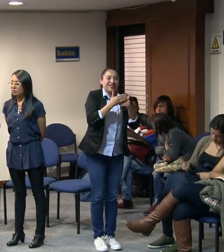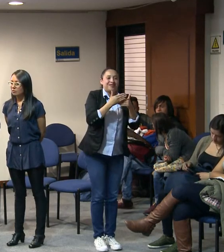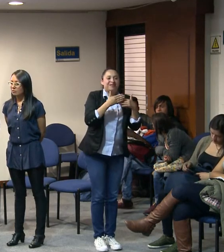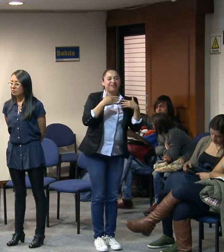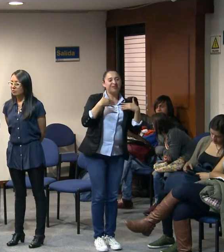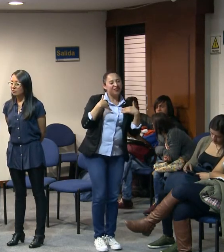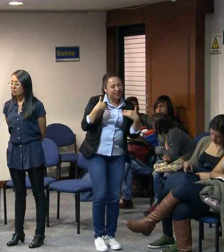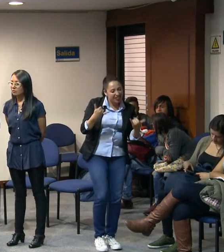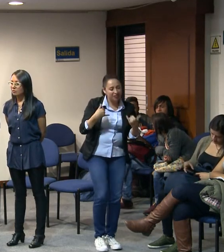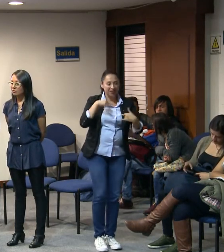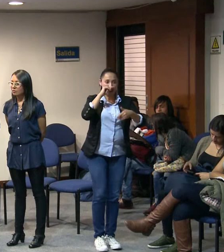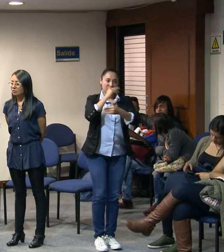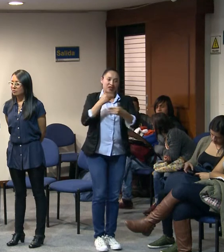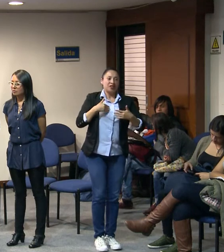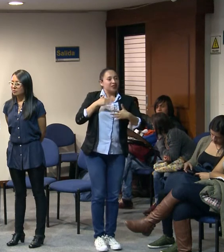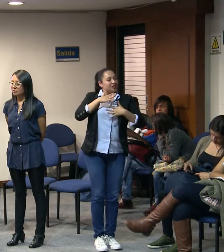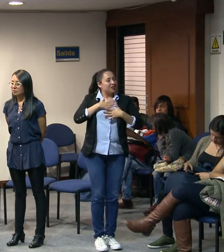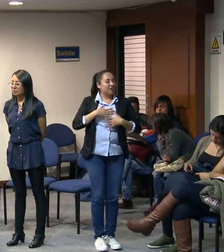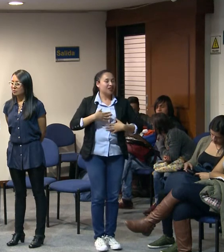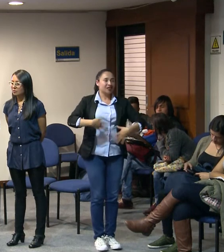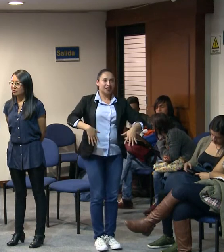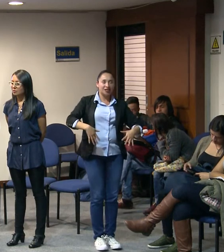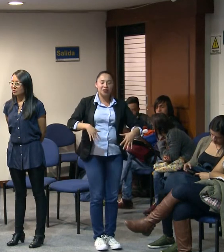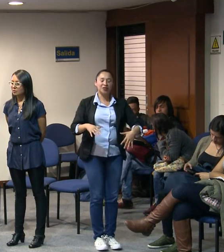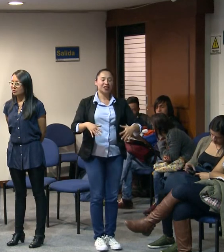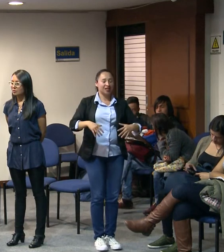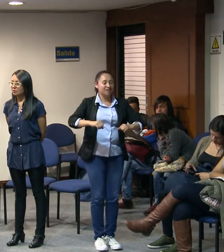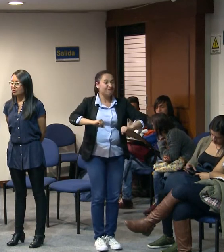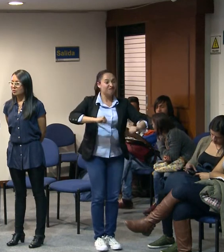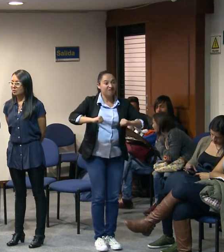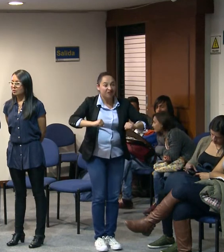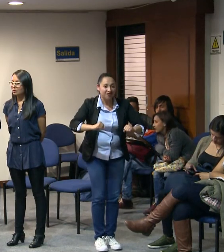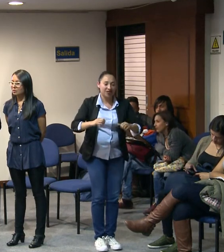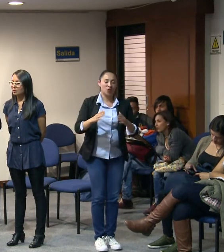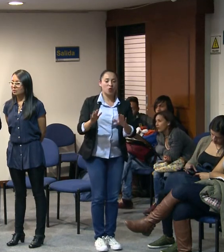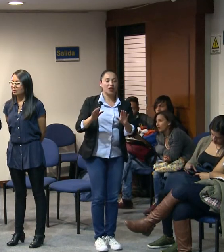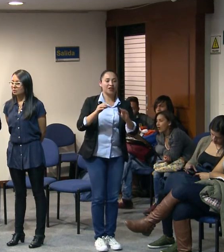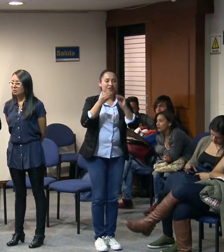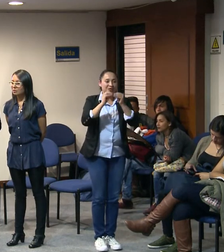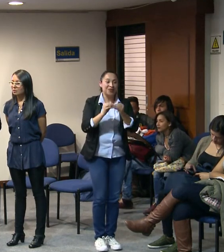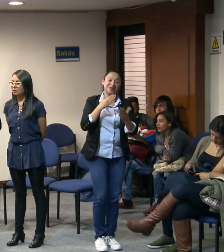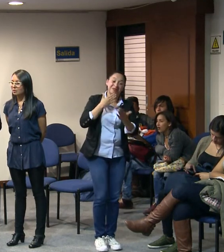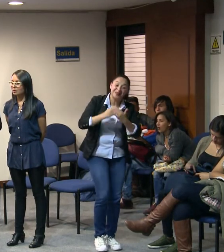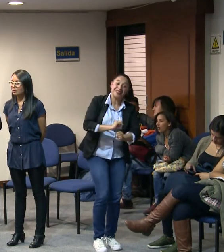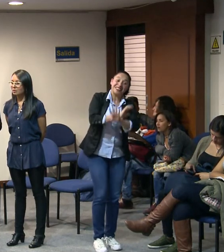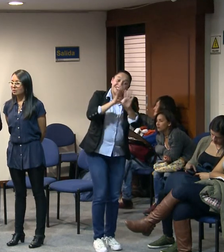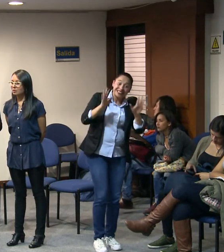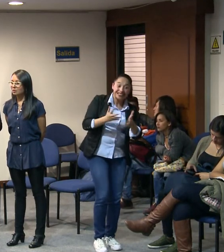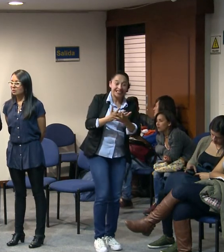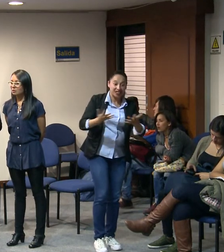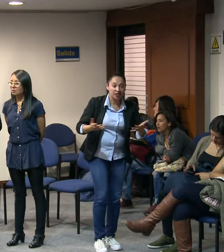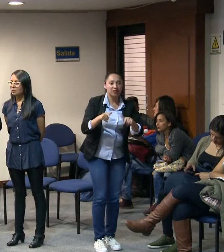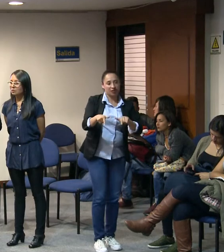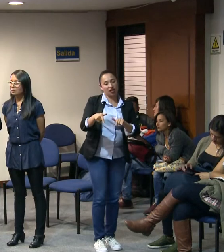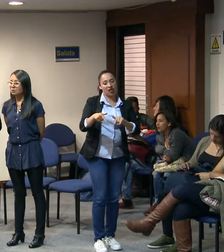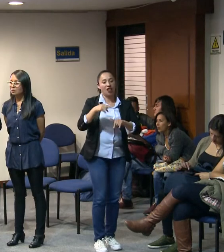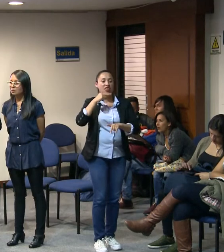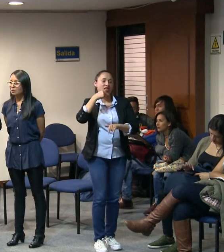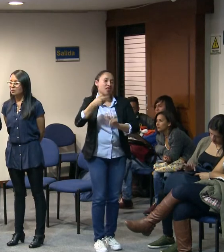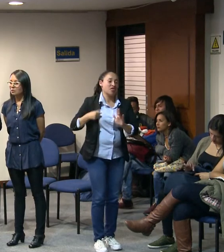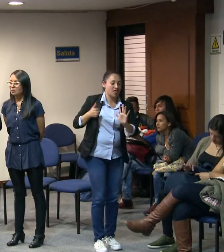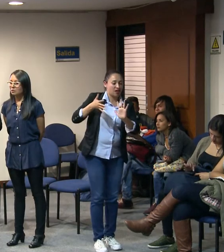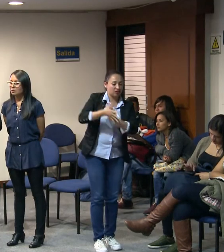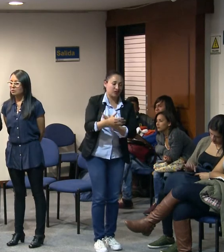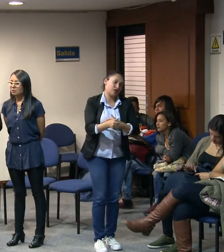niños se soltaran un poco, se activaran, saludarlos de una forma agradable para que el resultado de toda la narración fuera algo